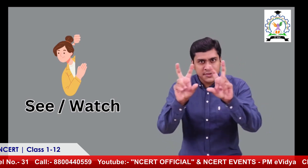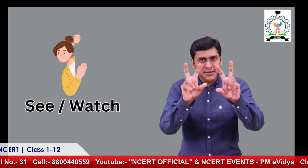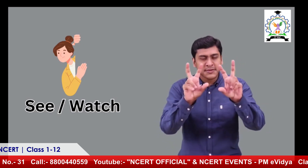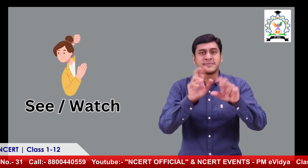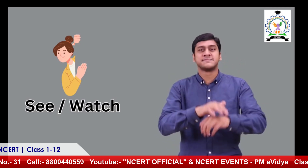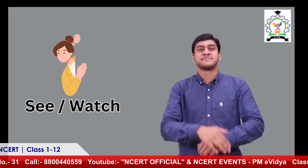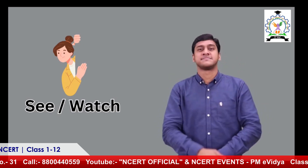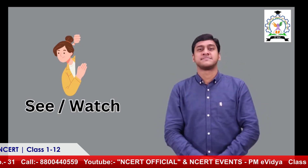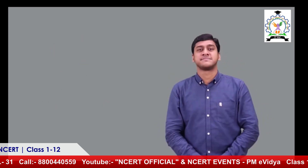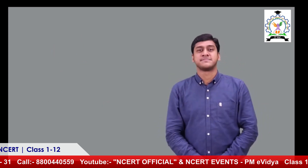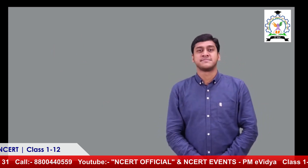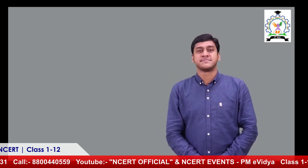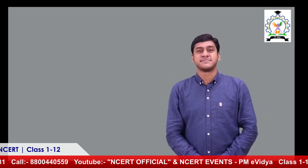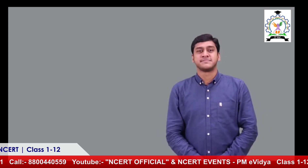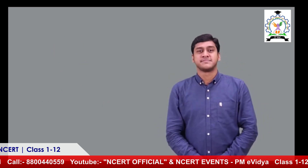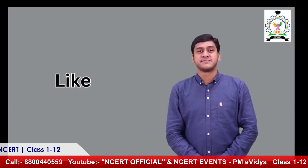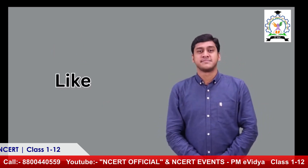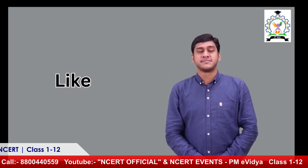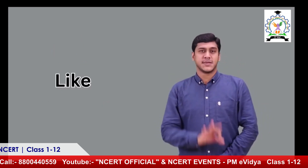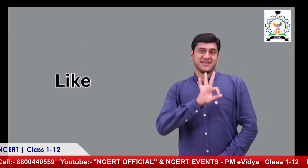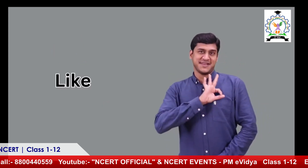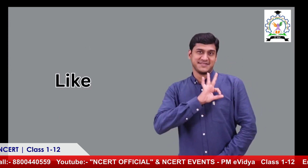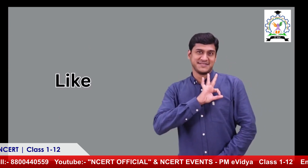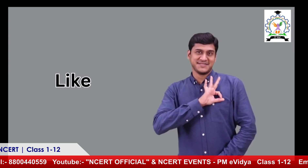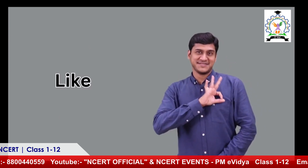या फिर देखना,